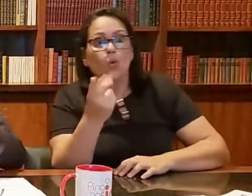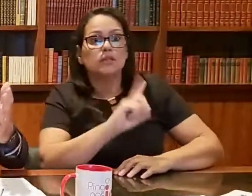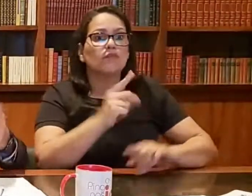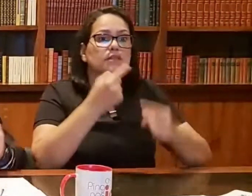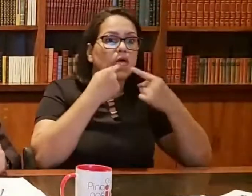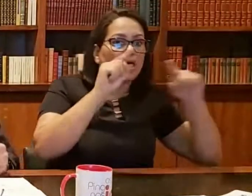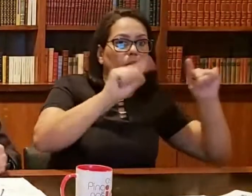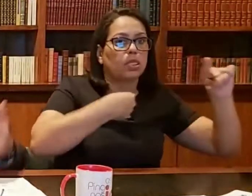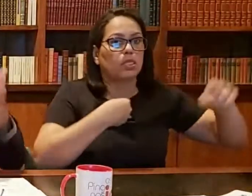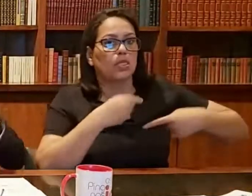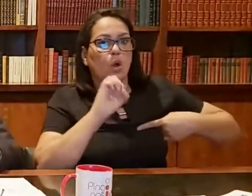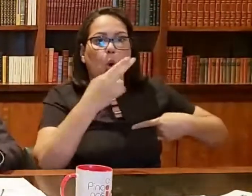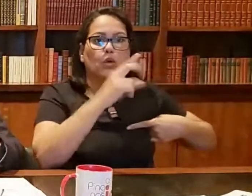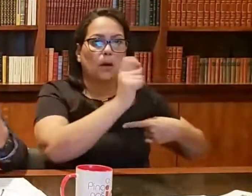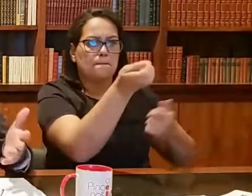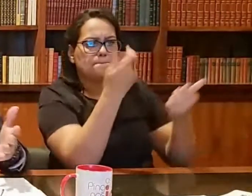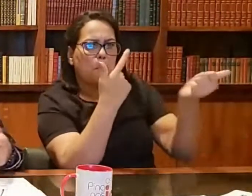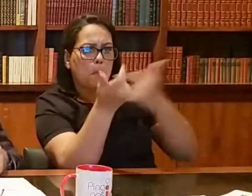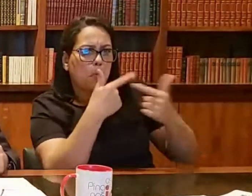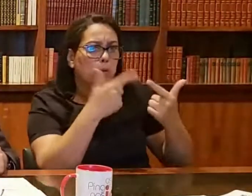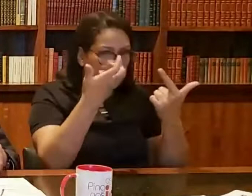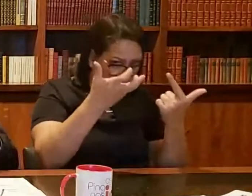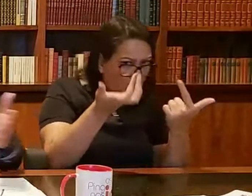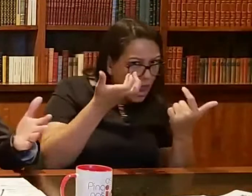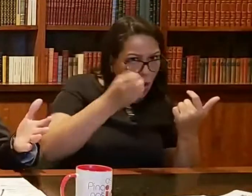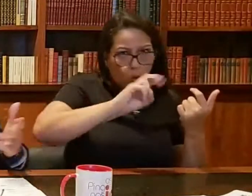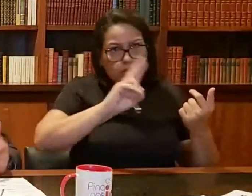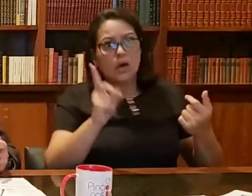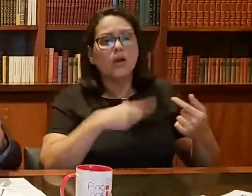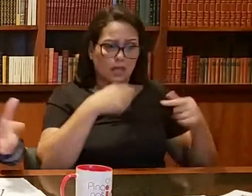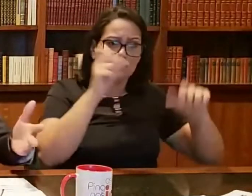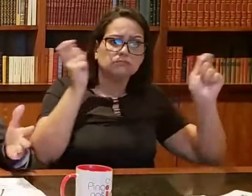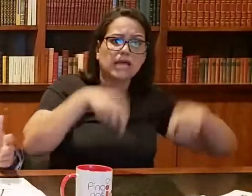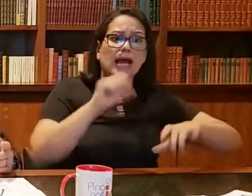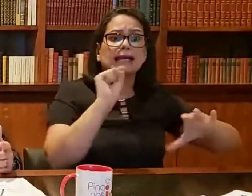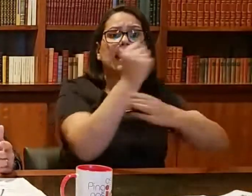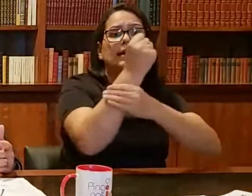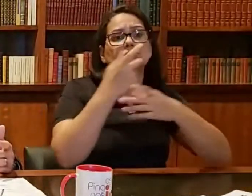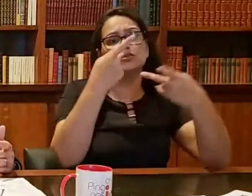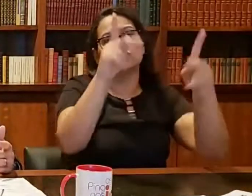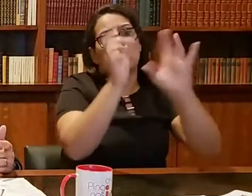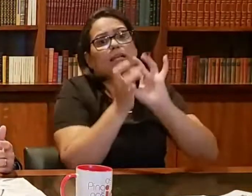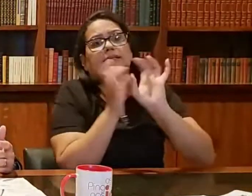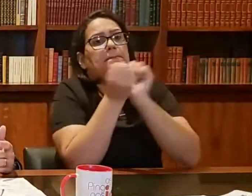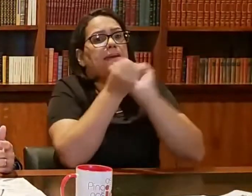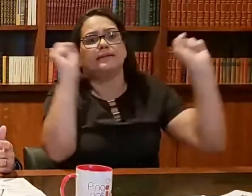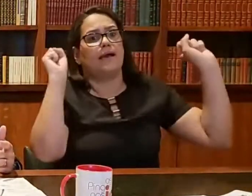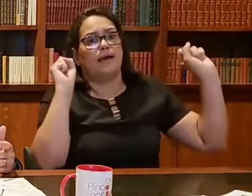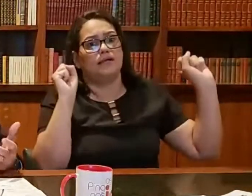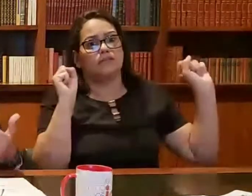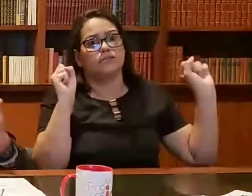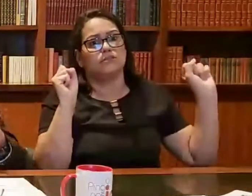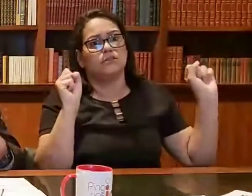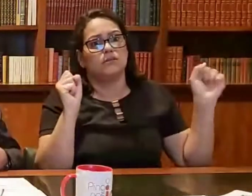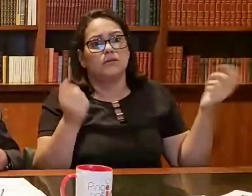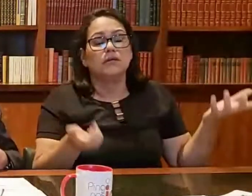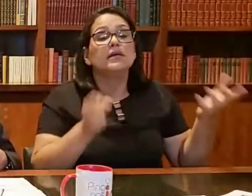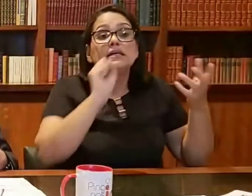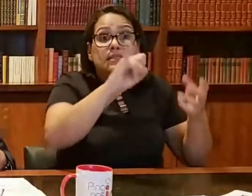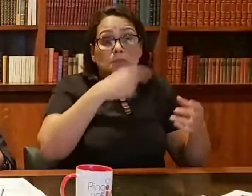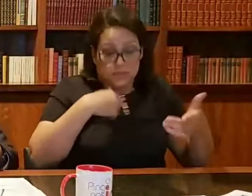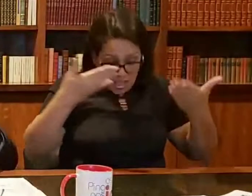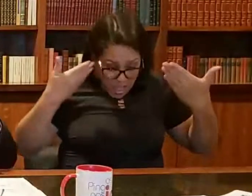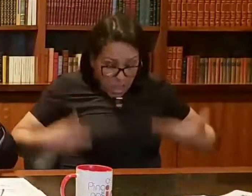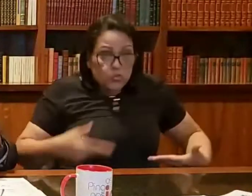critique ou não, me ofendo ou não, que posso garantir a sua liberdade. Porque se aqui no meu